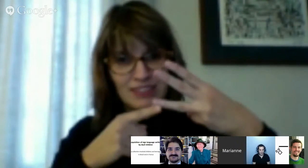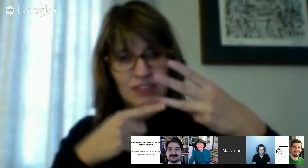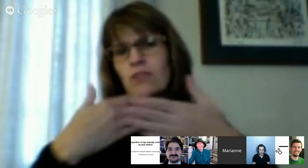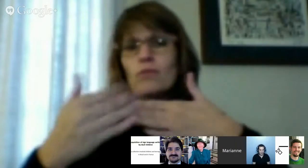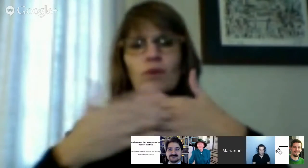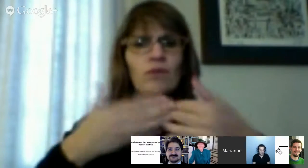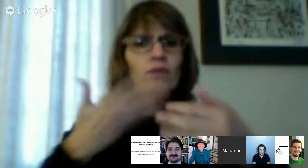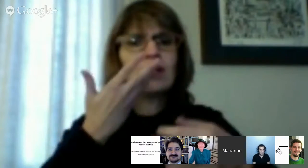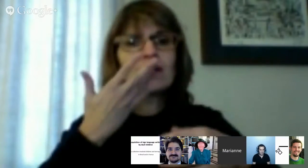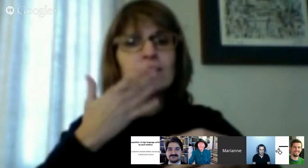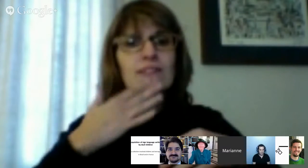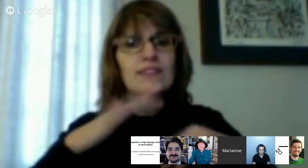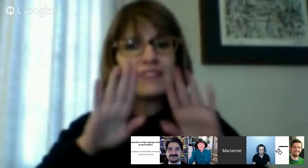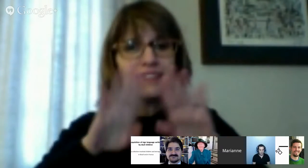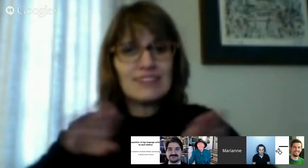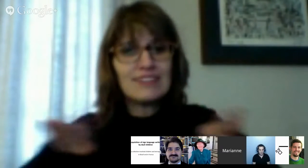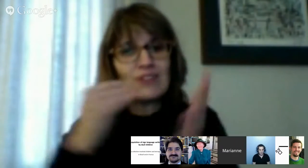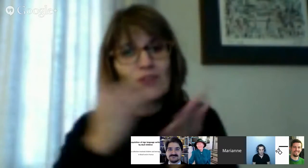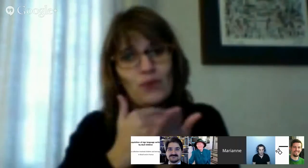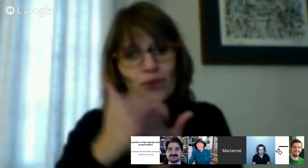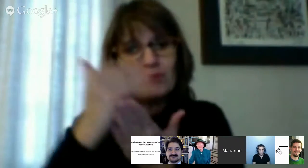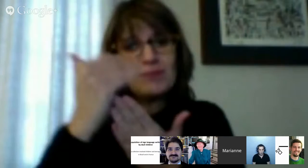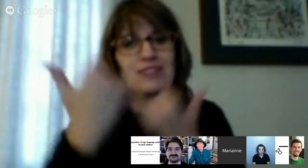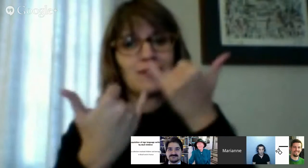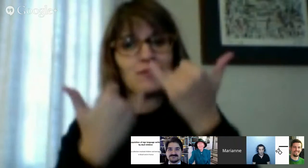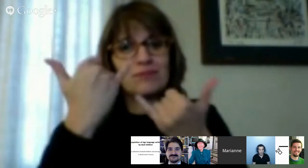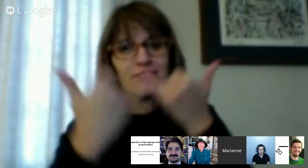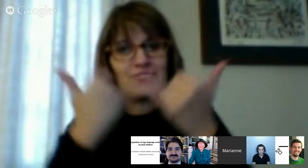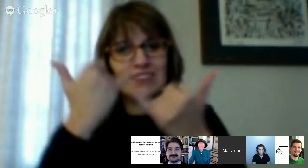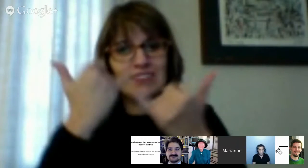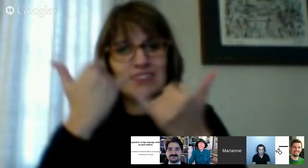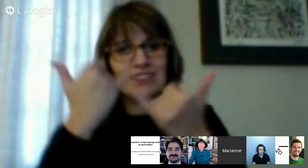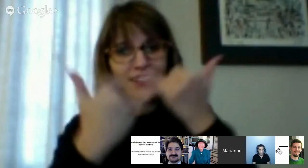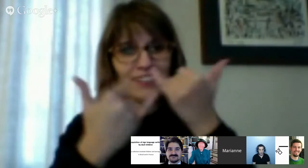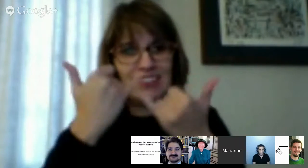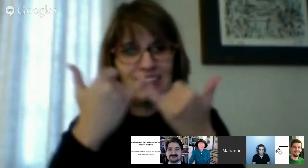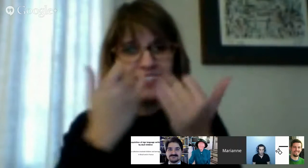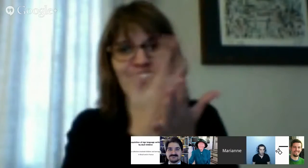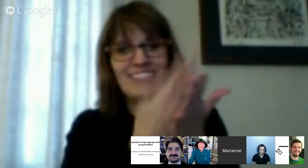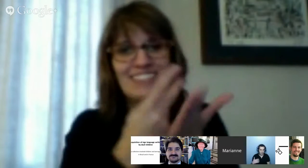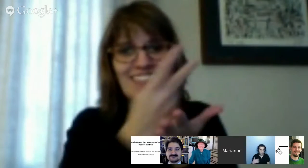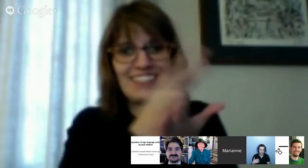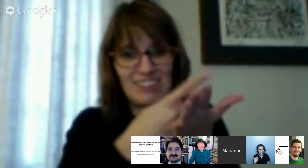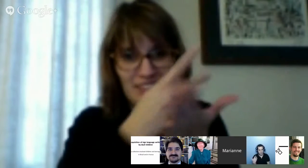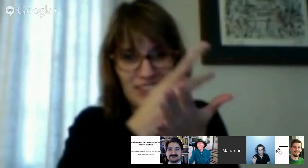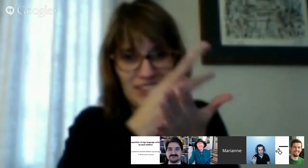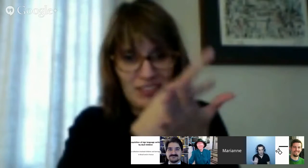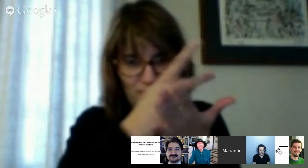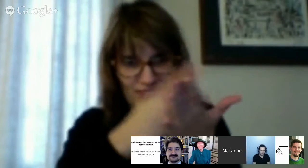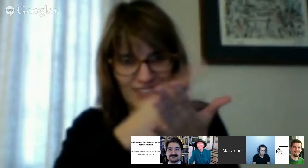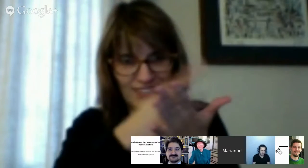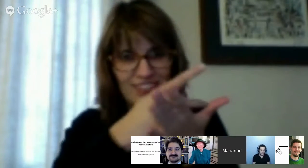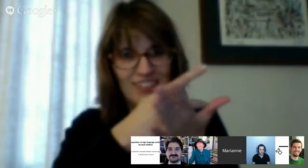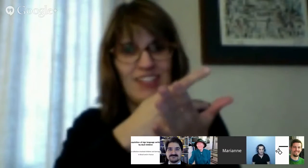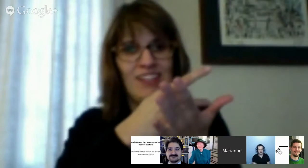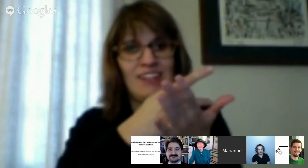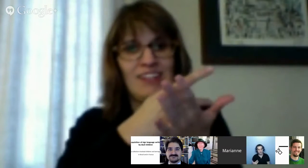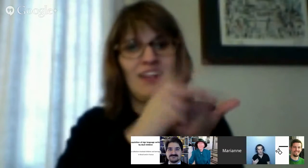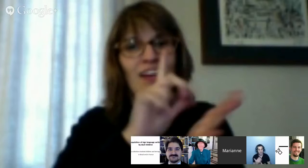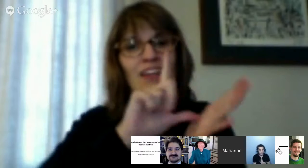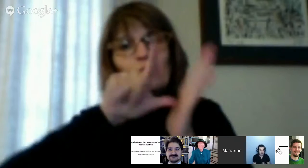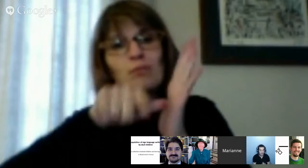Então, nesse slide, nós podemos perceber que qualquer criança, quando elas começam a interagir